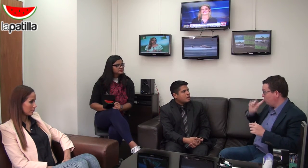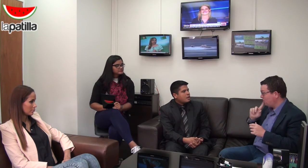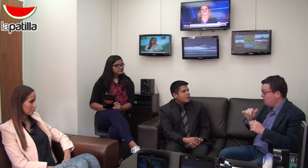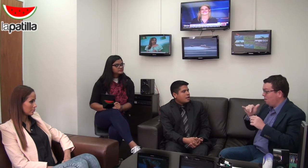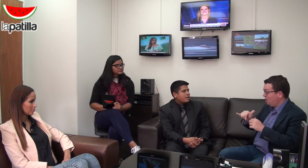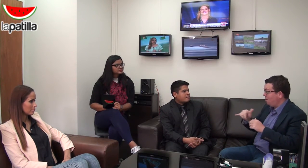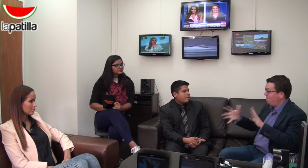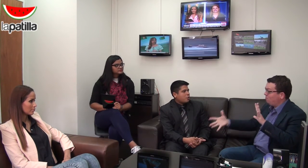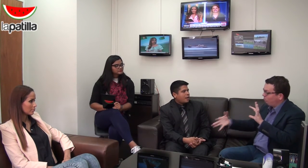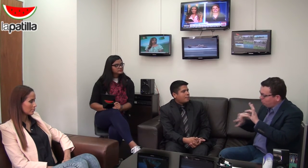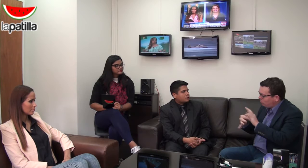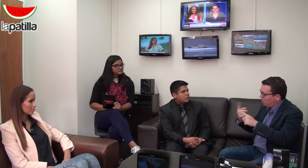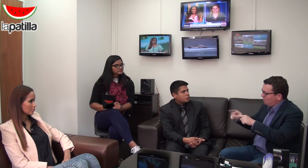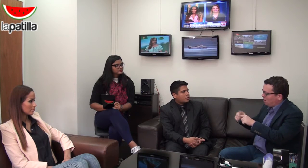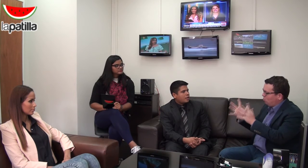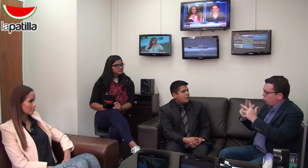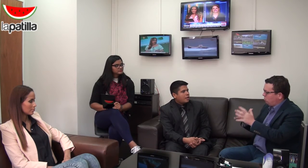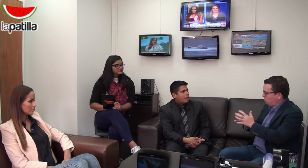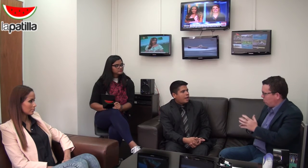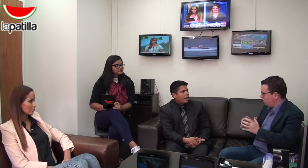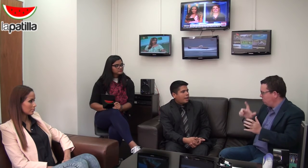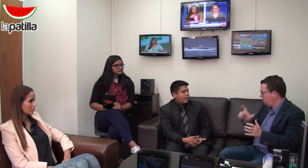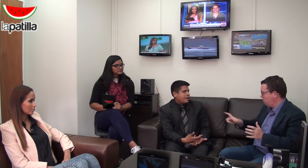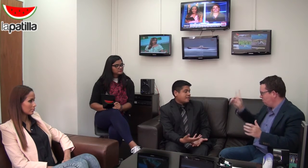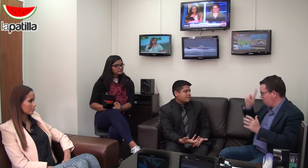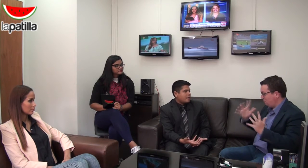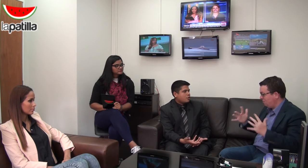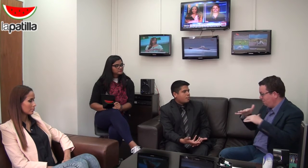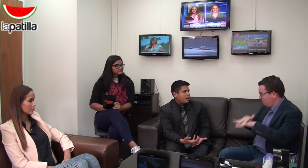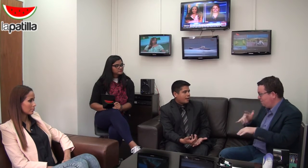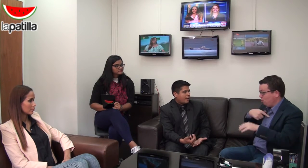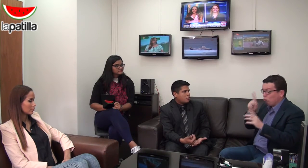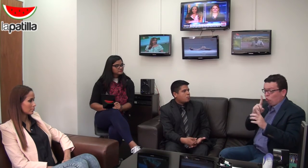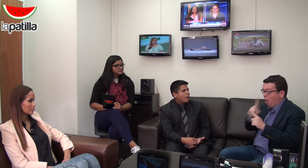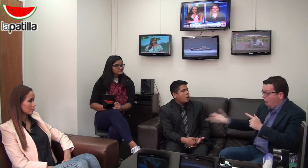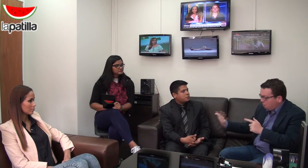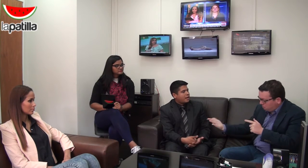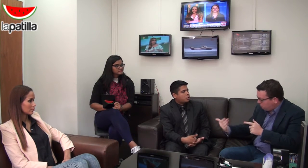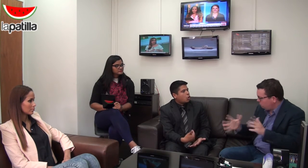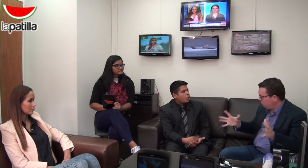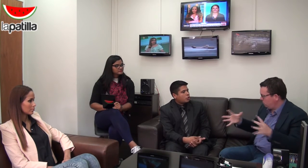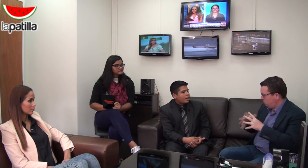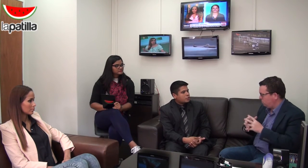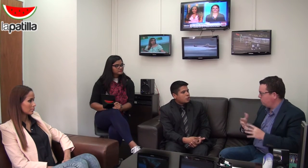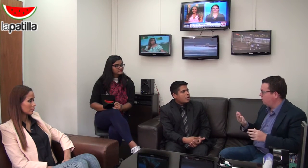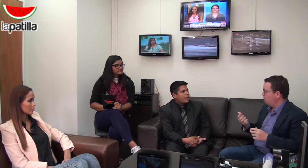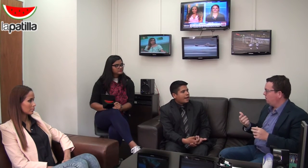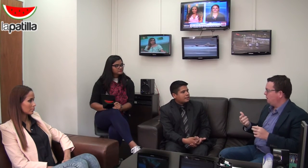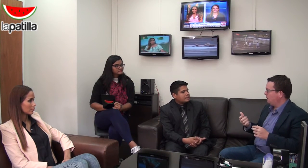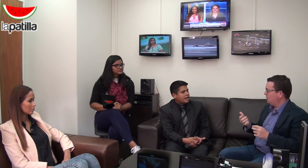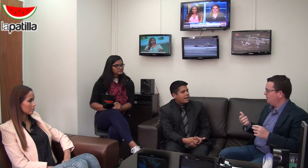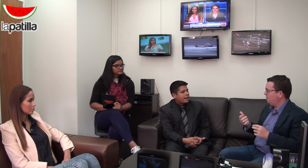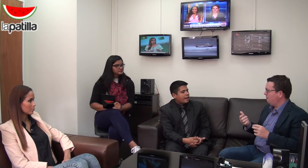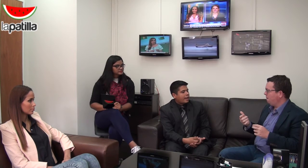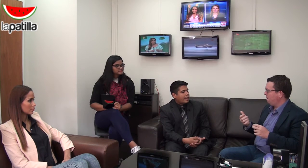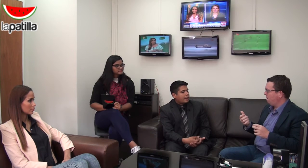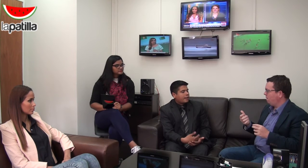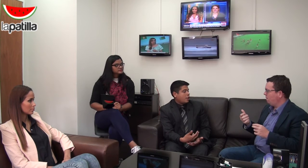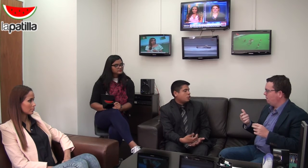y sabemos que las personas sordas es necesario para que ellos puedan obtener todos estos derechos, garantizar que ellos